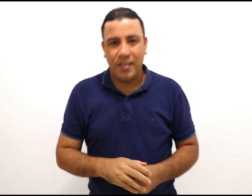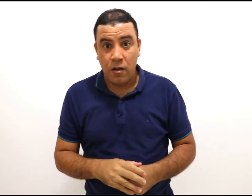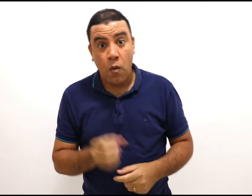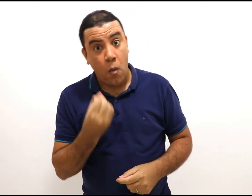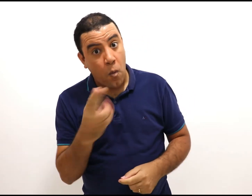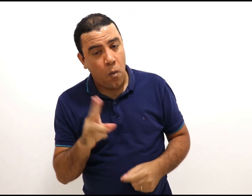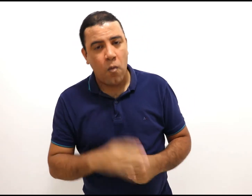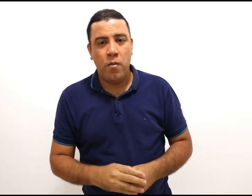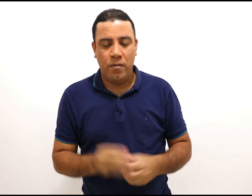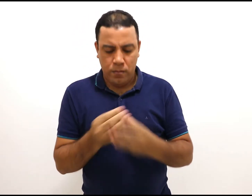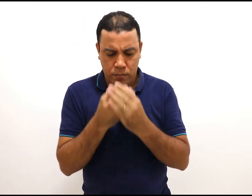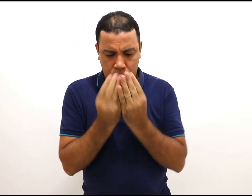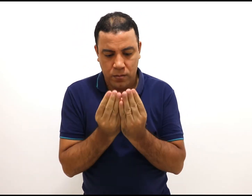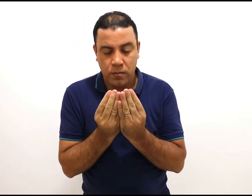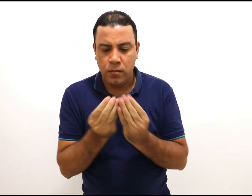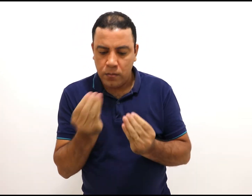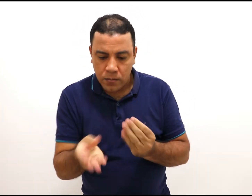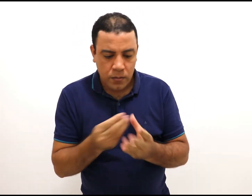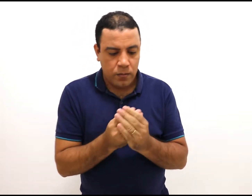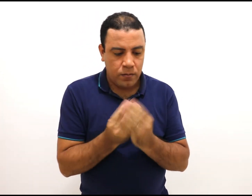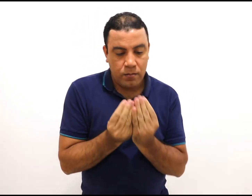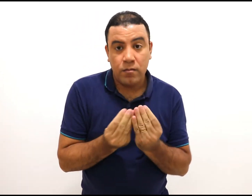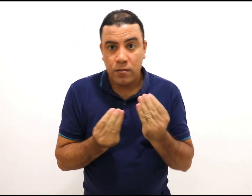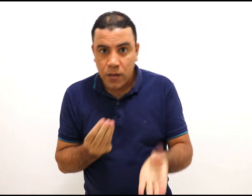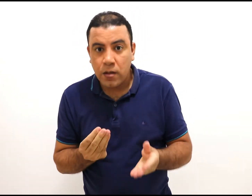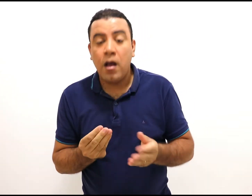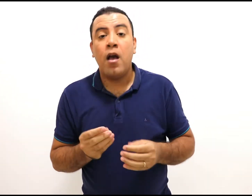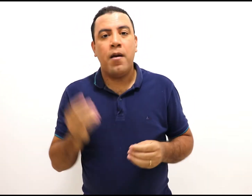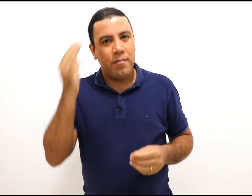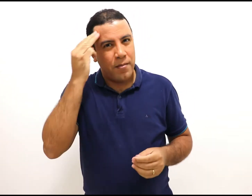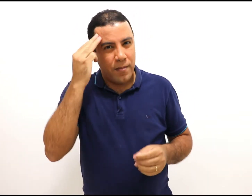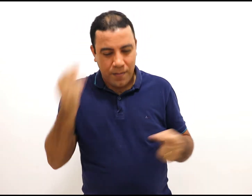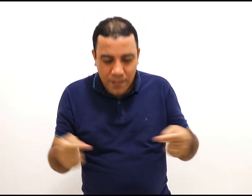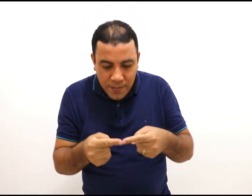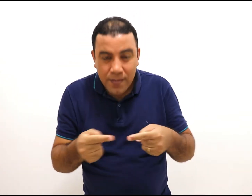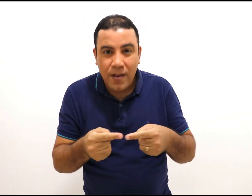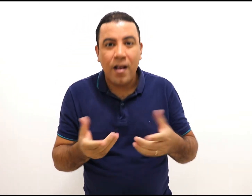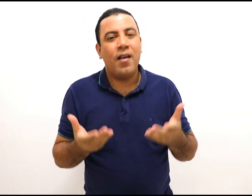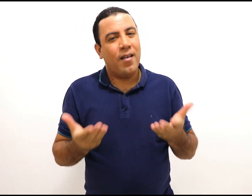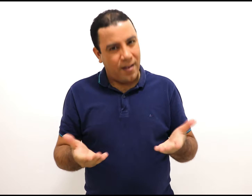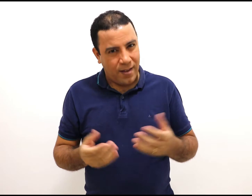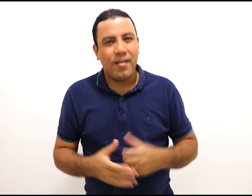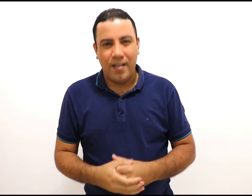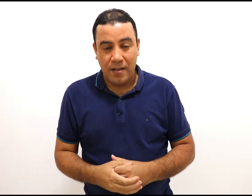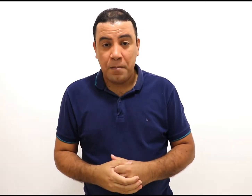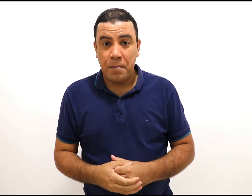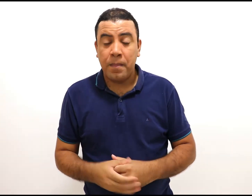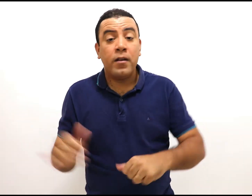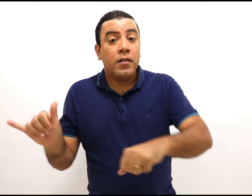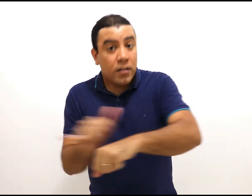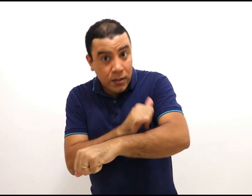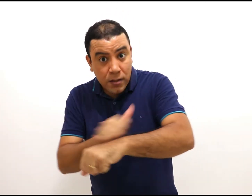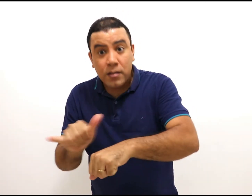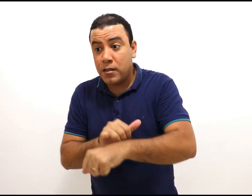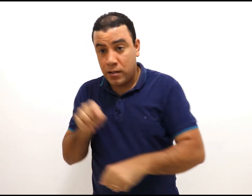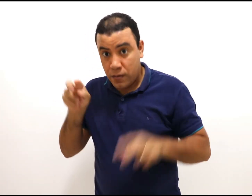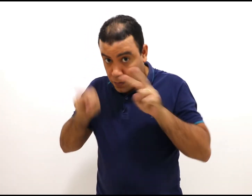flashcards, ou jogos da memória. Essa estratégia também pode ser aplicada